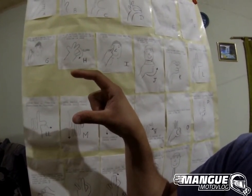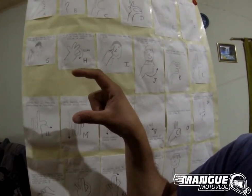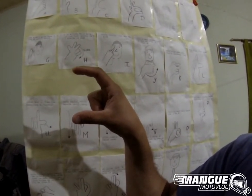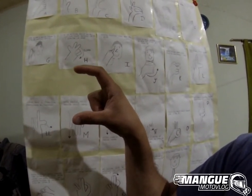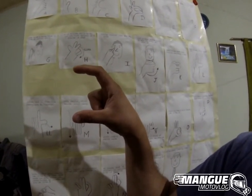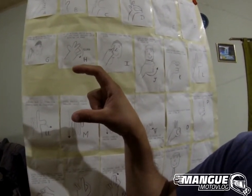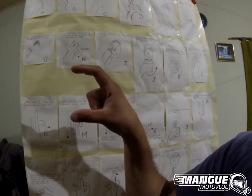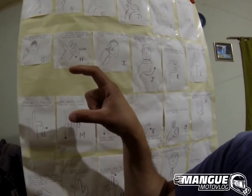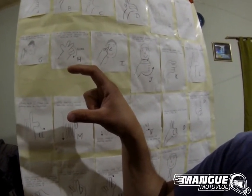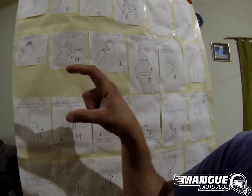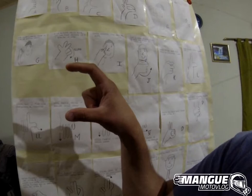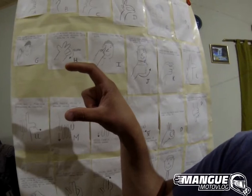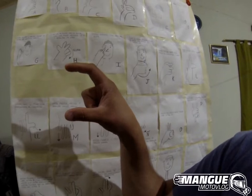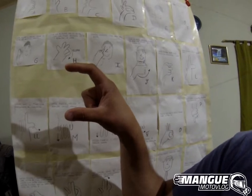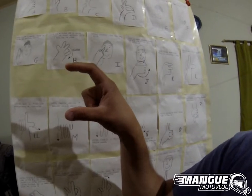índice y mayor.